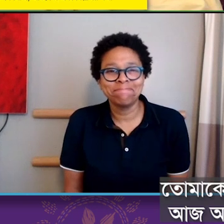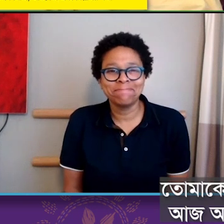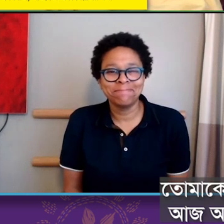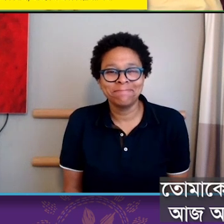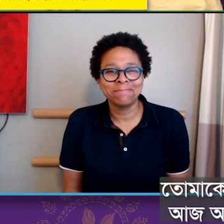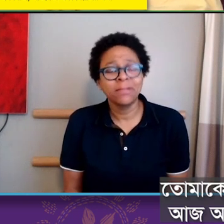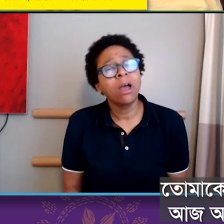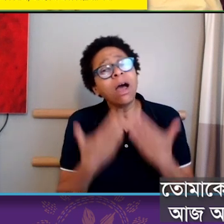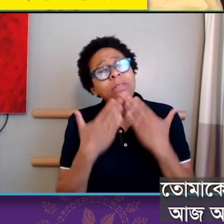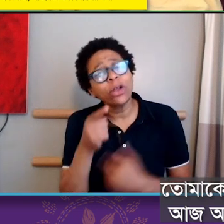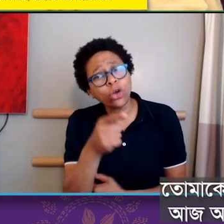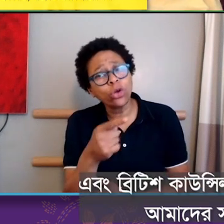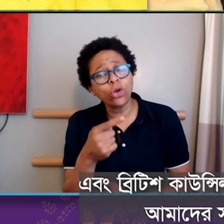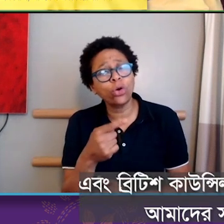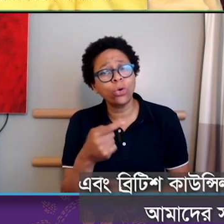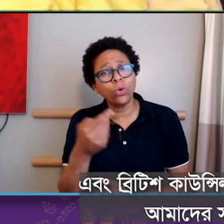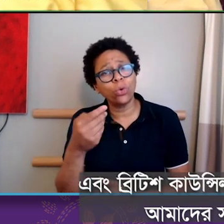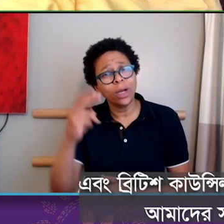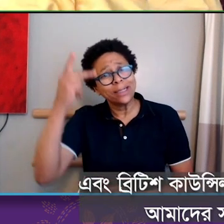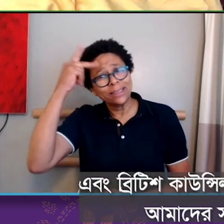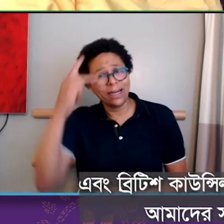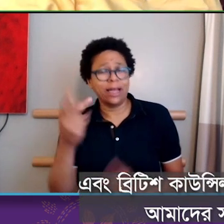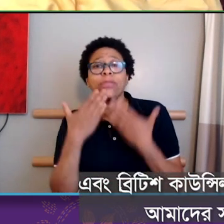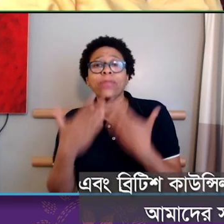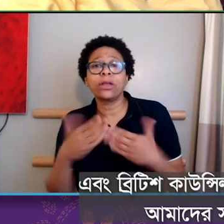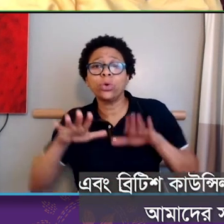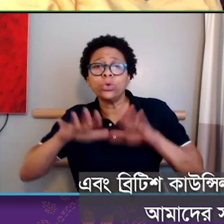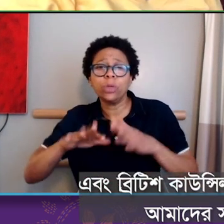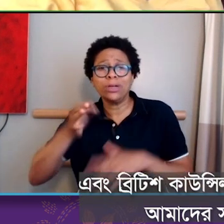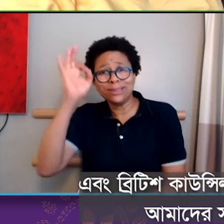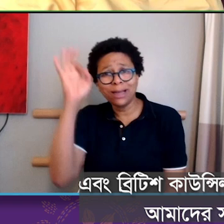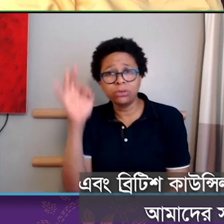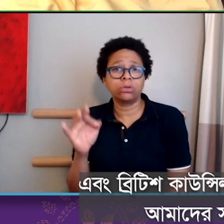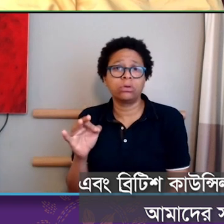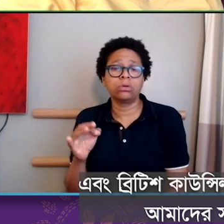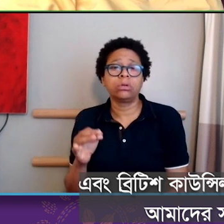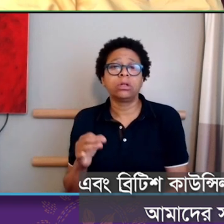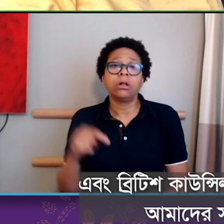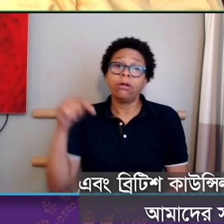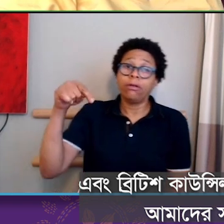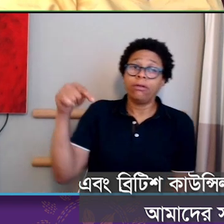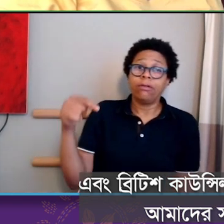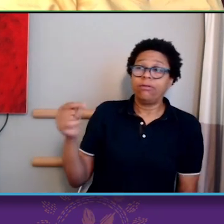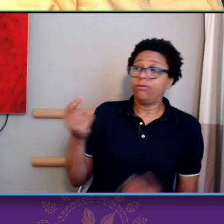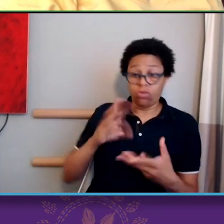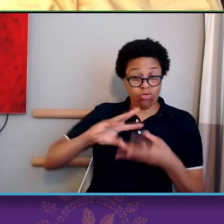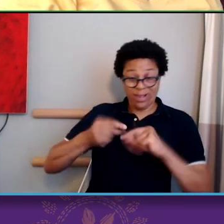And thank you, Jenny. Thank you for your time today. And thank you to British Council and the WOW Festival for bringing us all together.